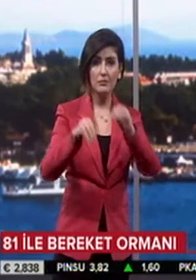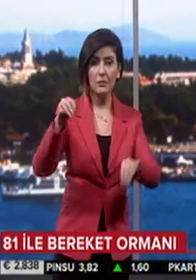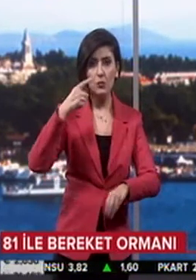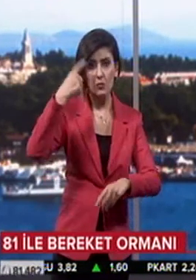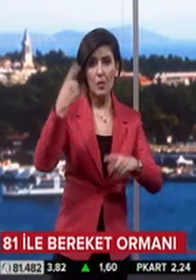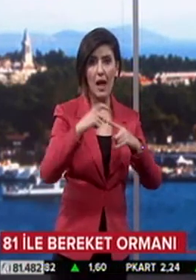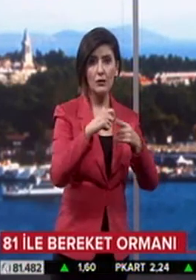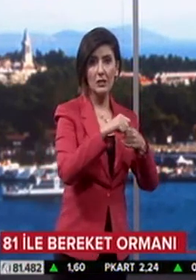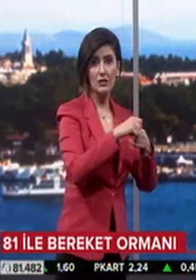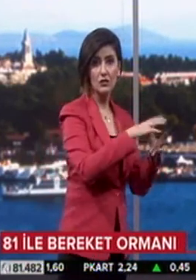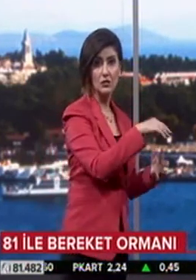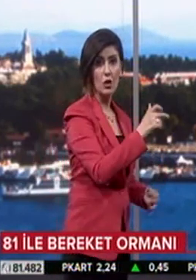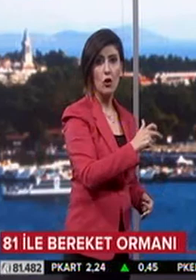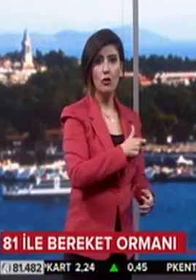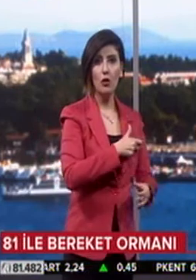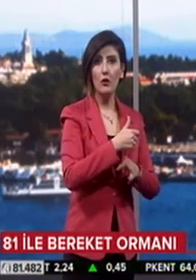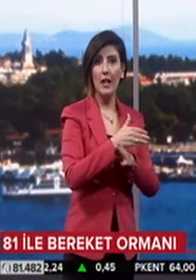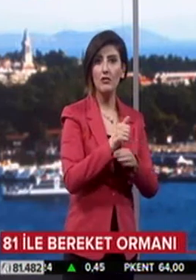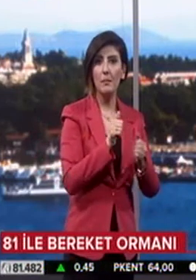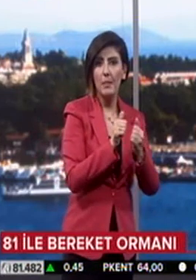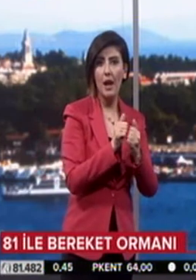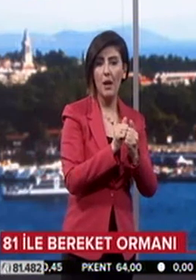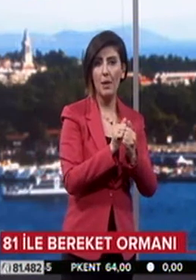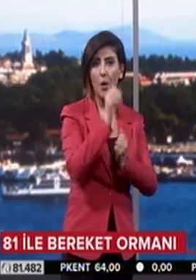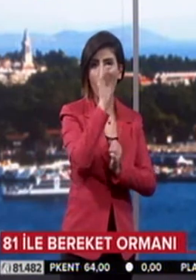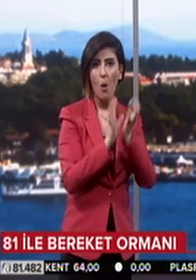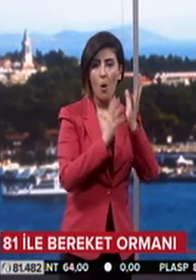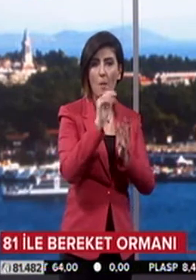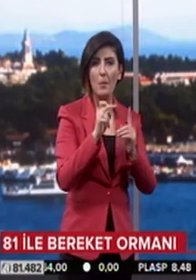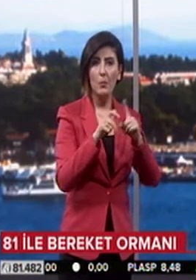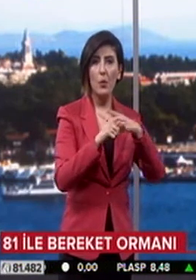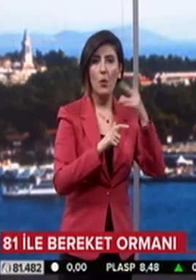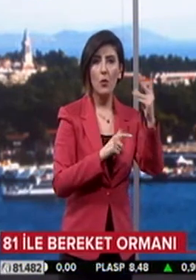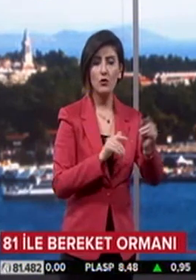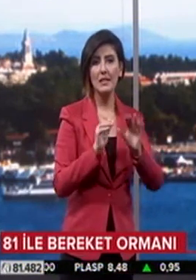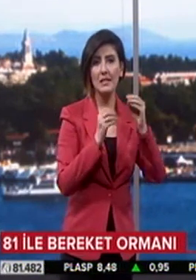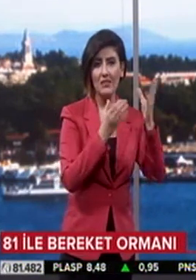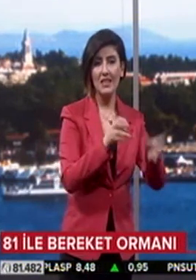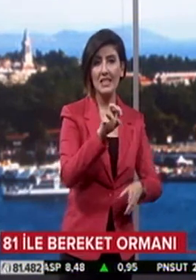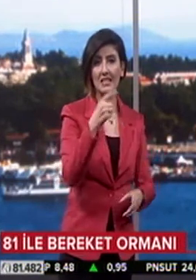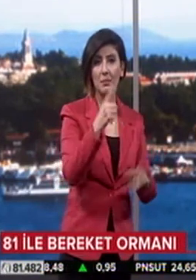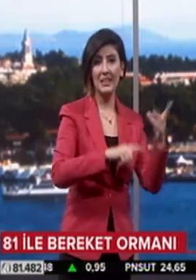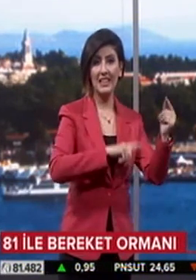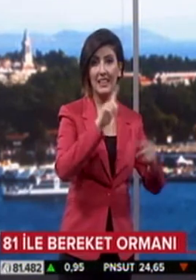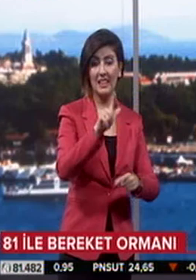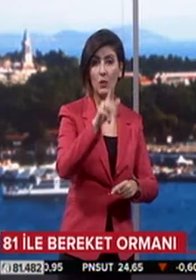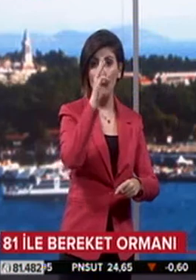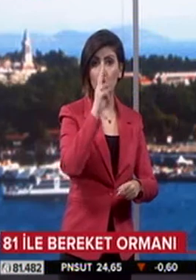Emine Erdoğan da gönül elçileriyle birlikte bereket ormanları projesine destek verdi. 81 ilde 324 bin